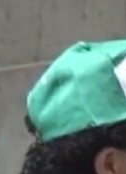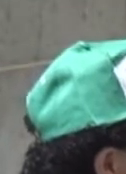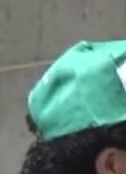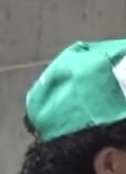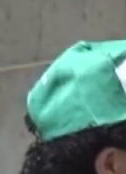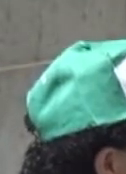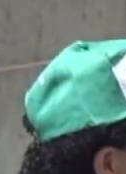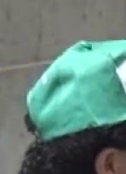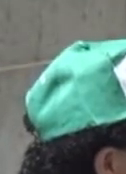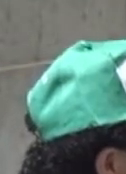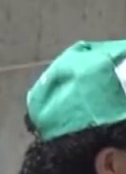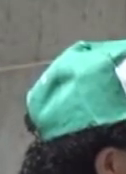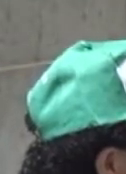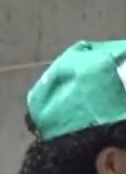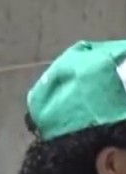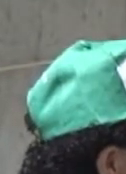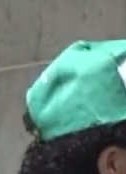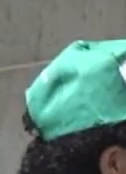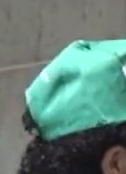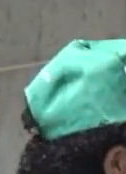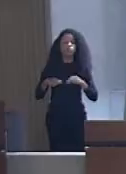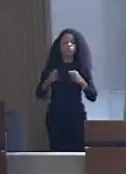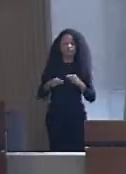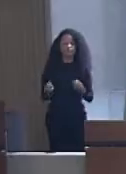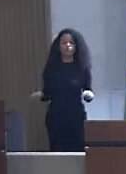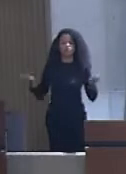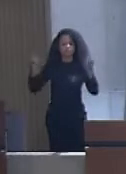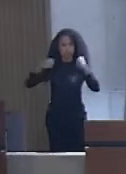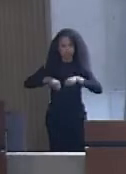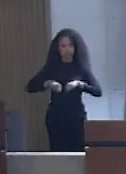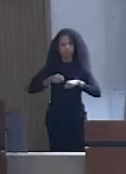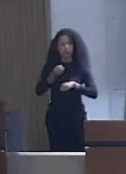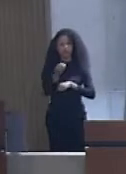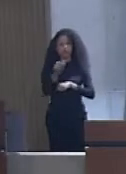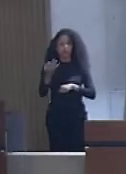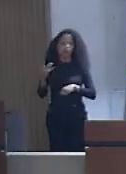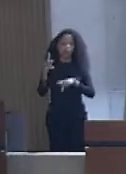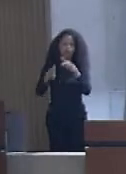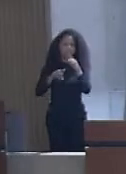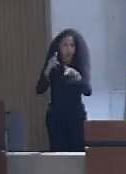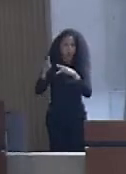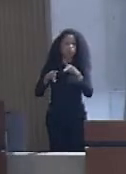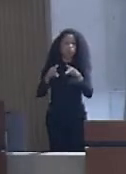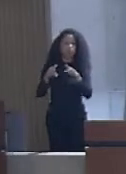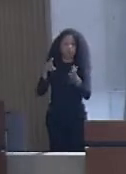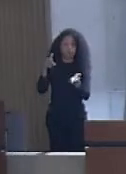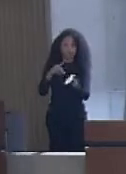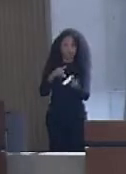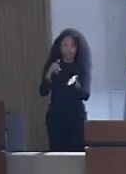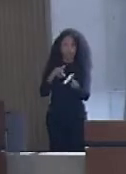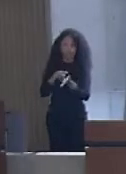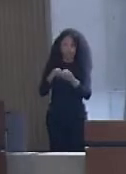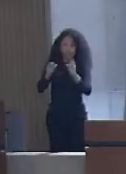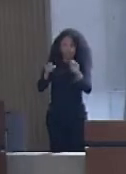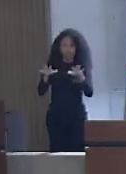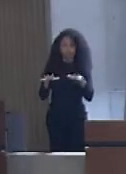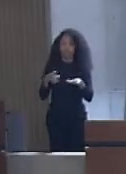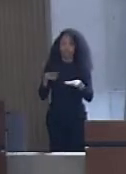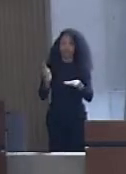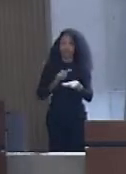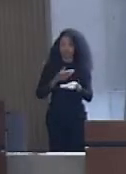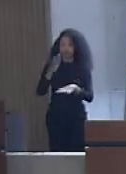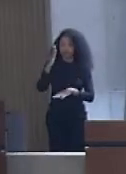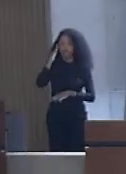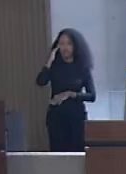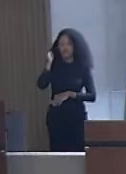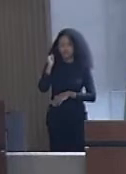auditório, ele precisa estar pronto para receber o povo de Pernambuco em quantidade, e de fato a gente sabe